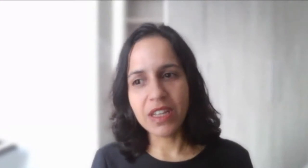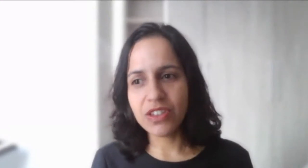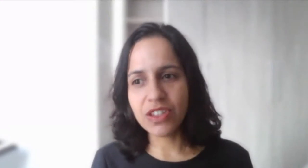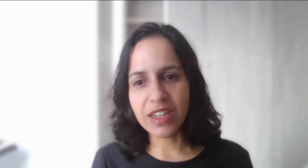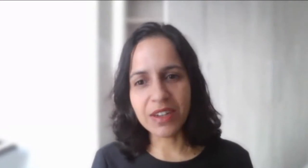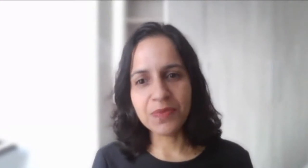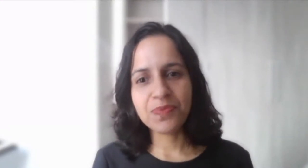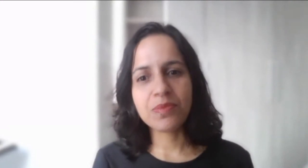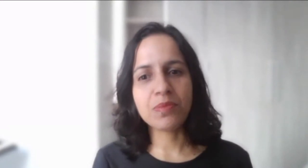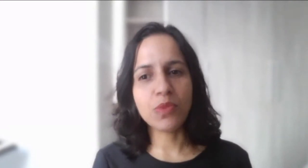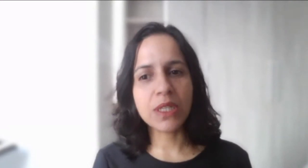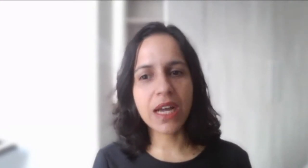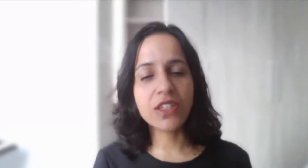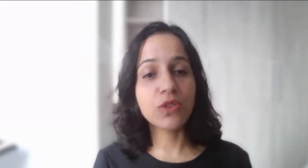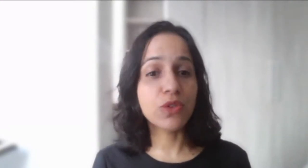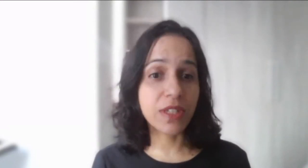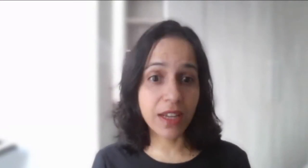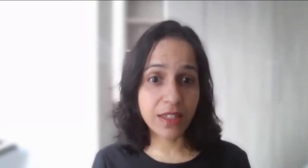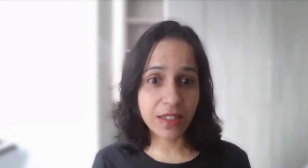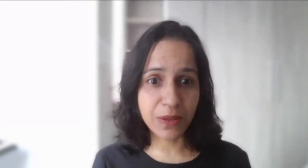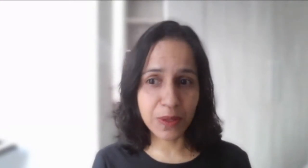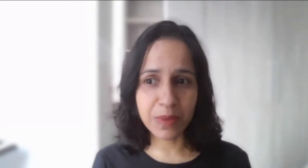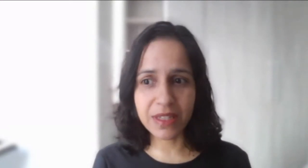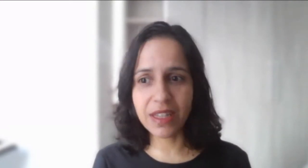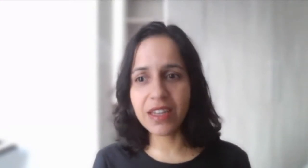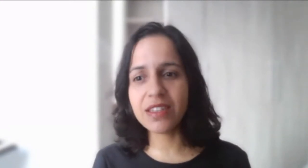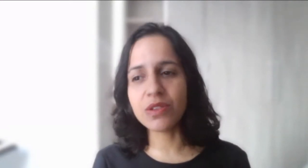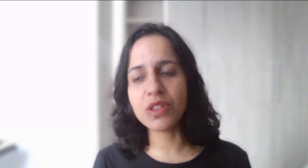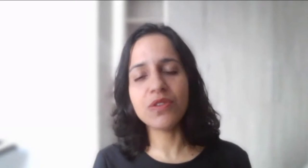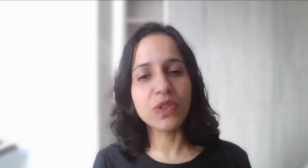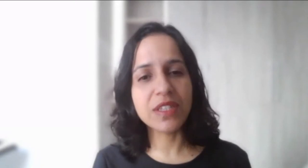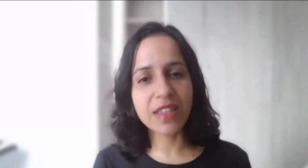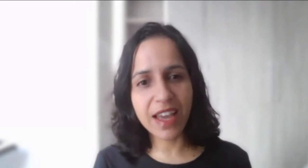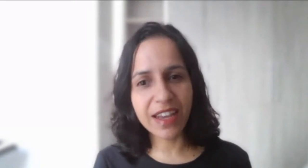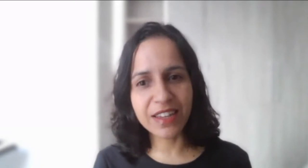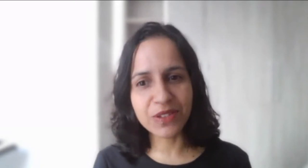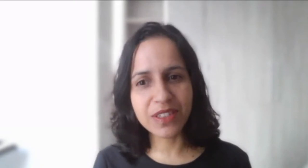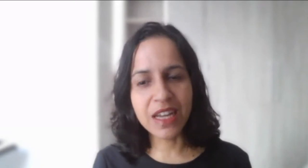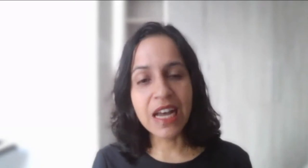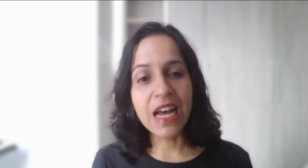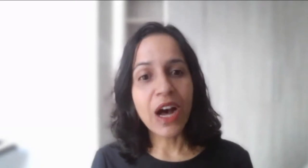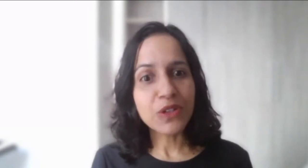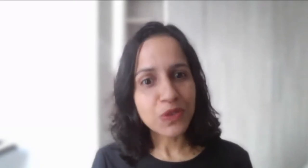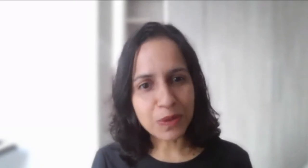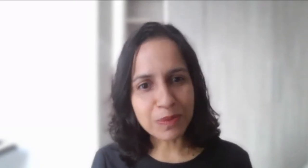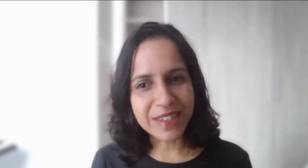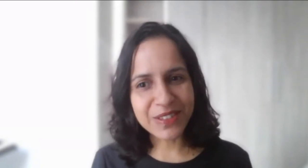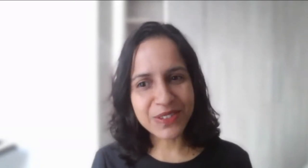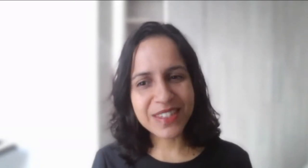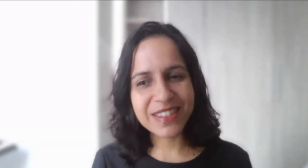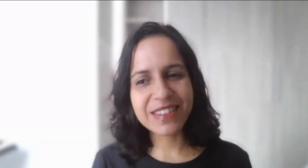professor Vicente Leão, boa tarde aos docentes que estão aqui presentes, aos servidores técnicos,